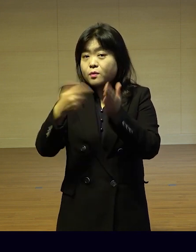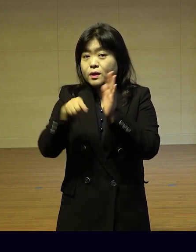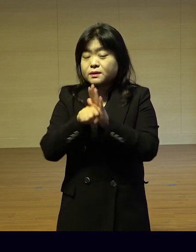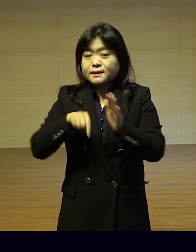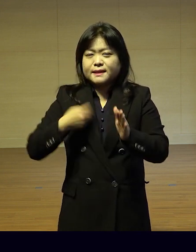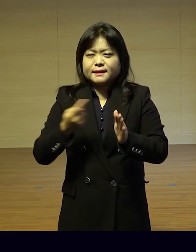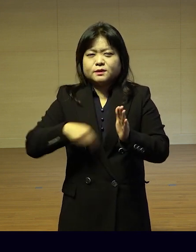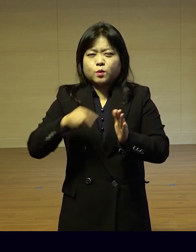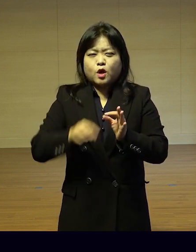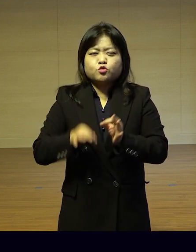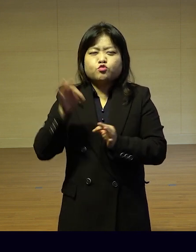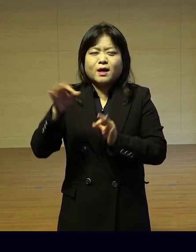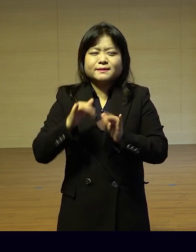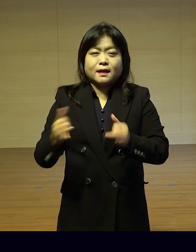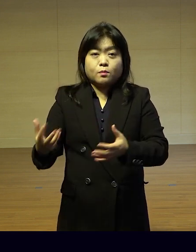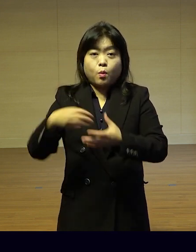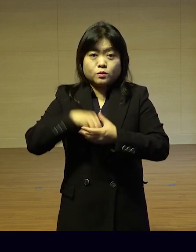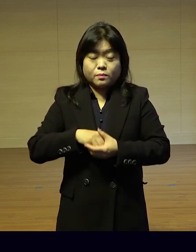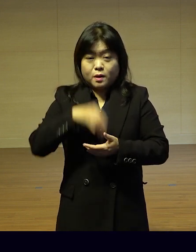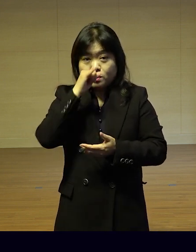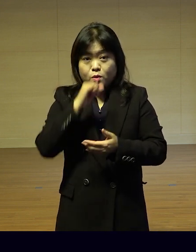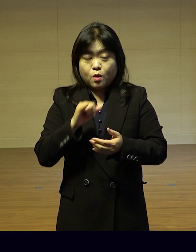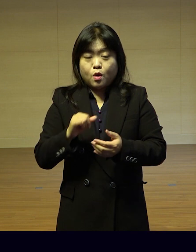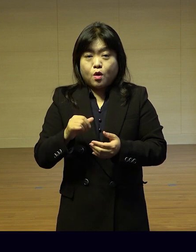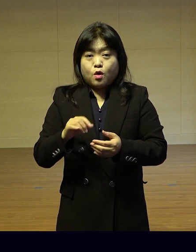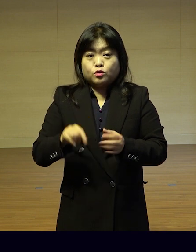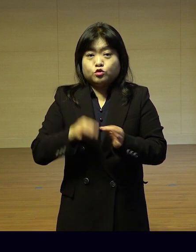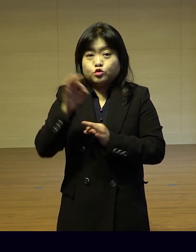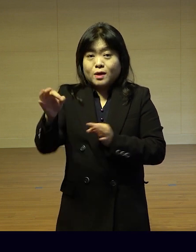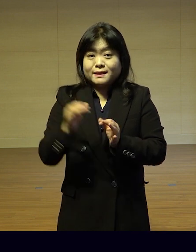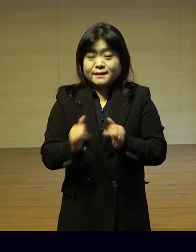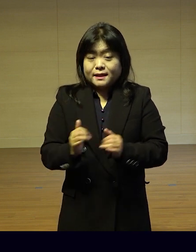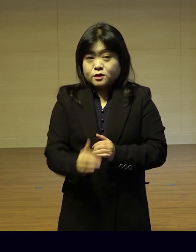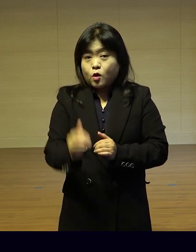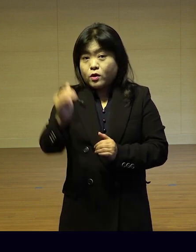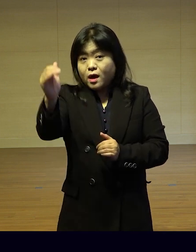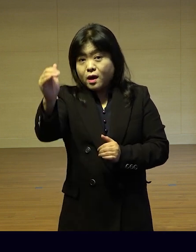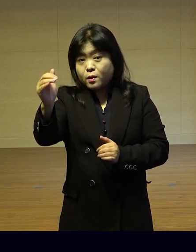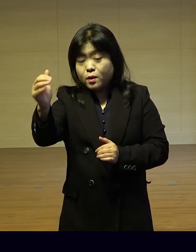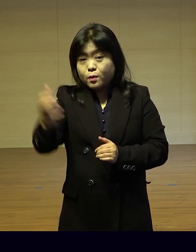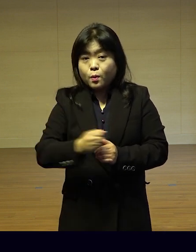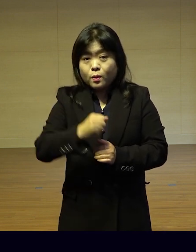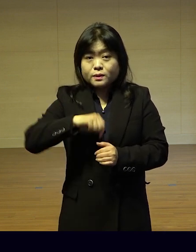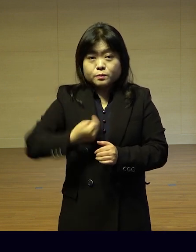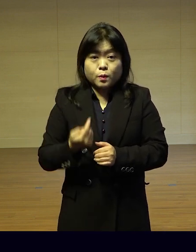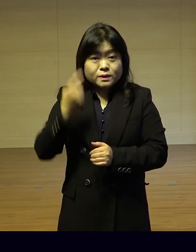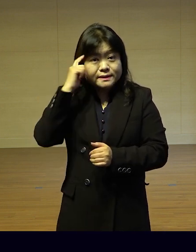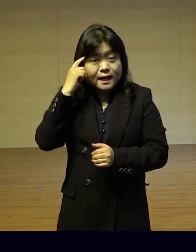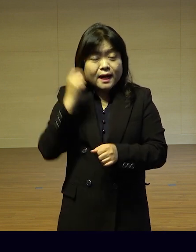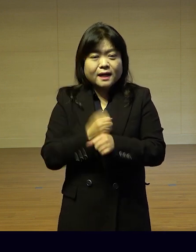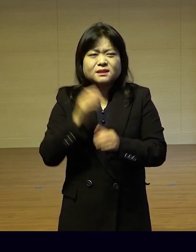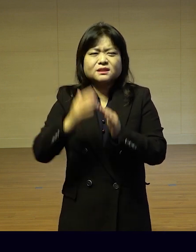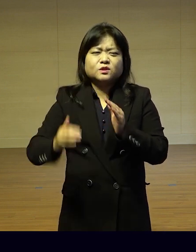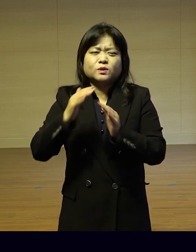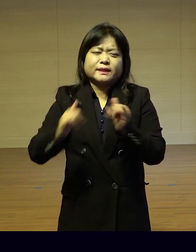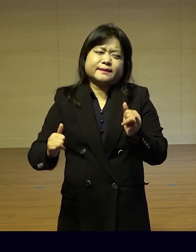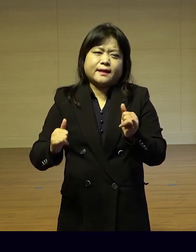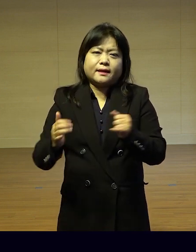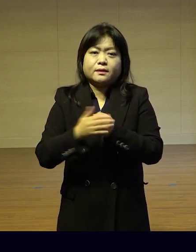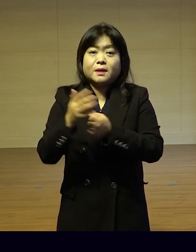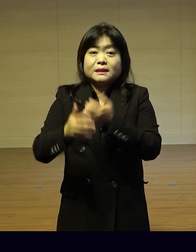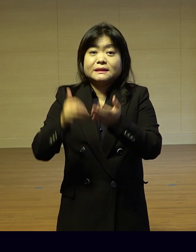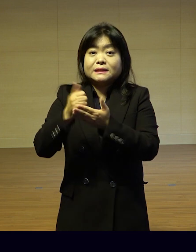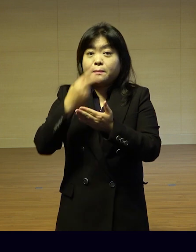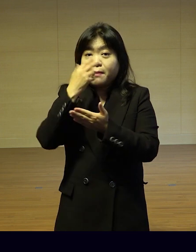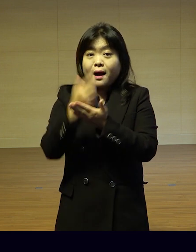유한자를 포섭하고 있고 그 유한자의 전개를 통해서 자기를 전개시켜 나가는 절대자다. 그러니까 신을 파악하기